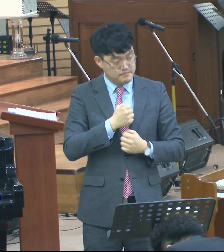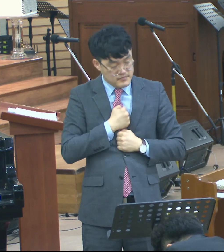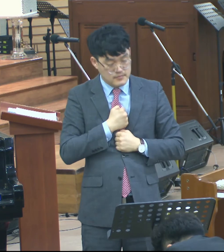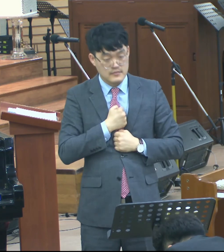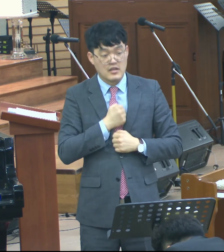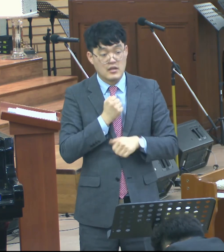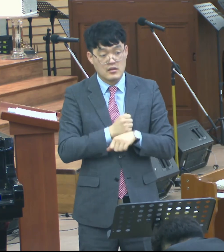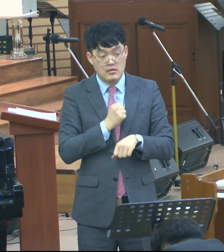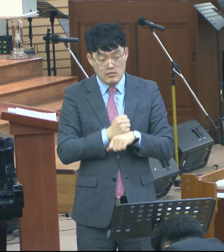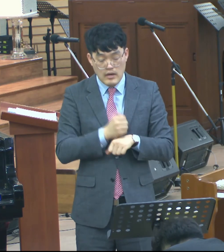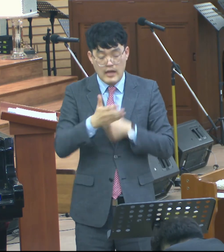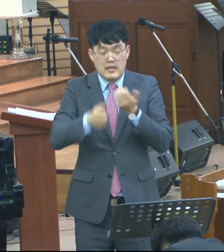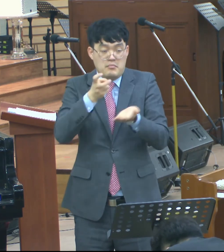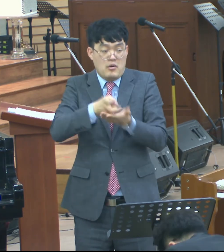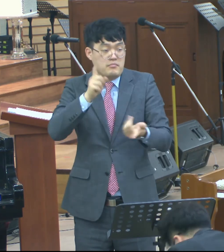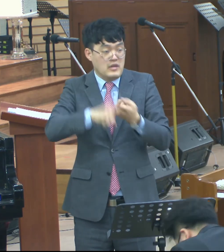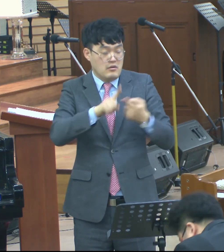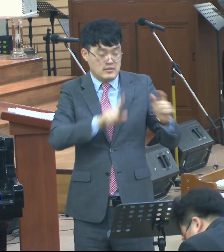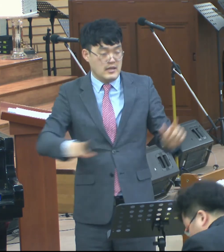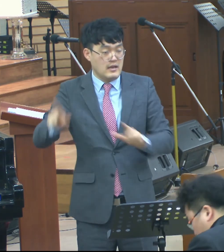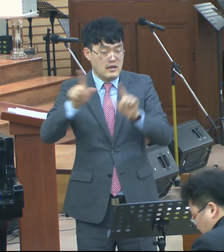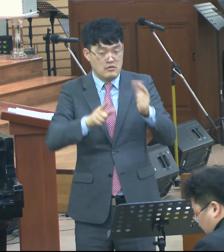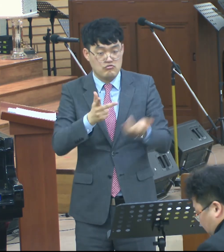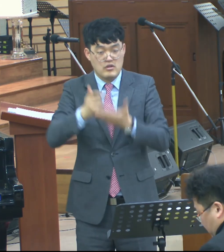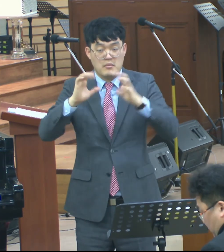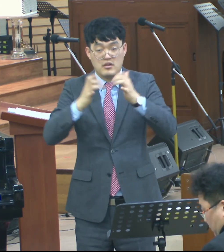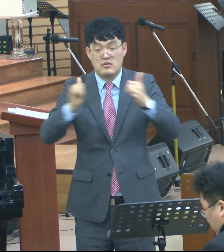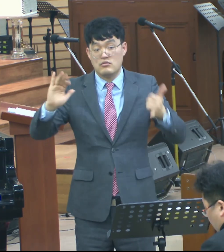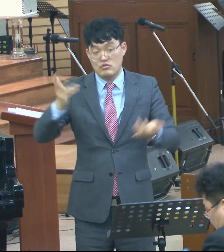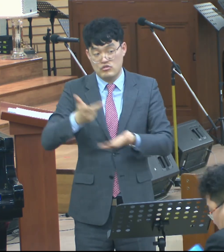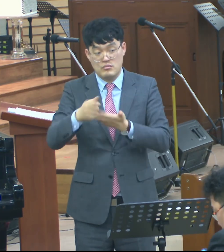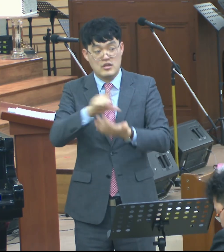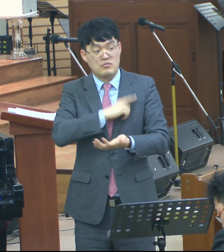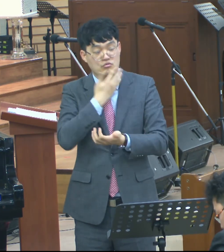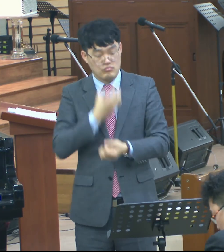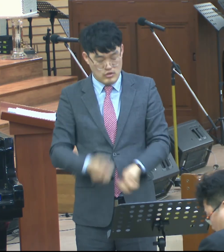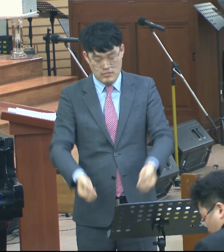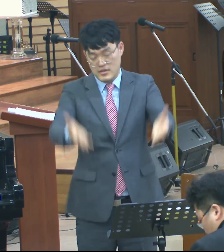걸어갈 수 있는 주의 백성들이 다 되시기를 주의 이름으로 축원합니다.